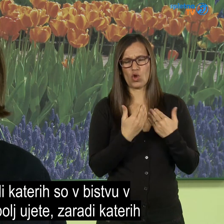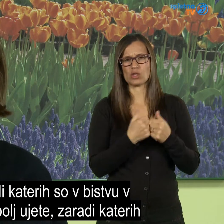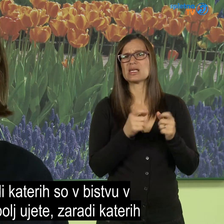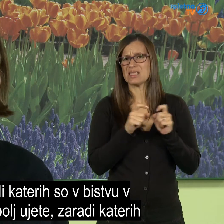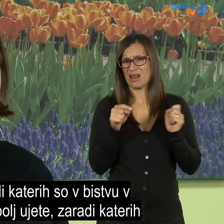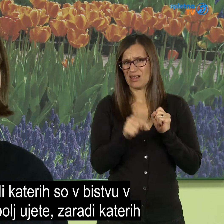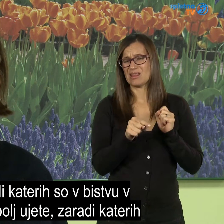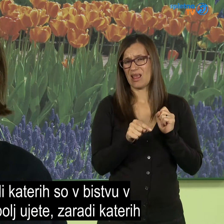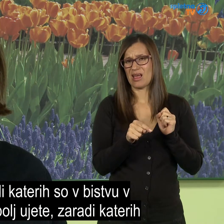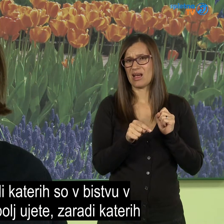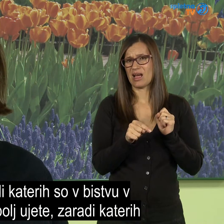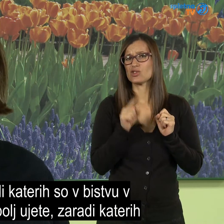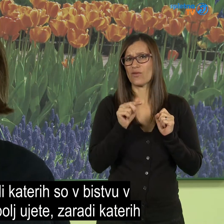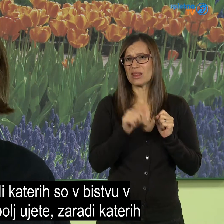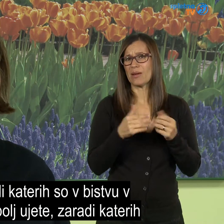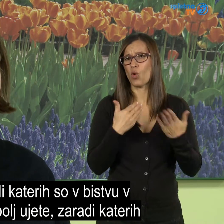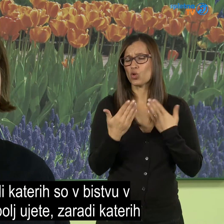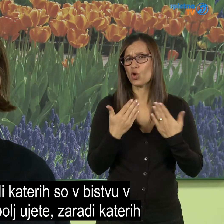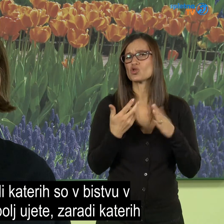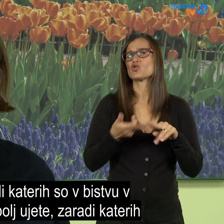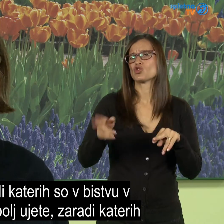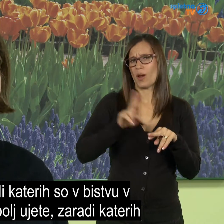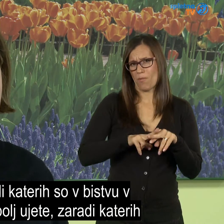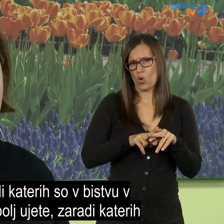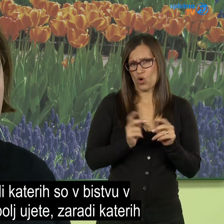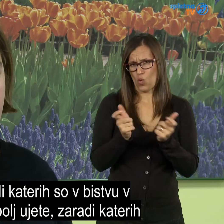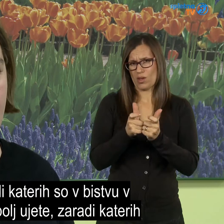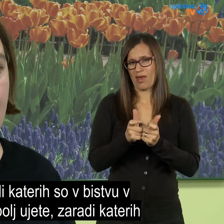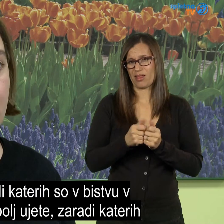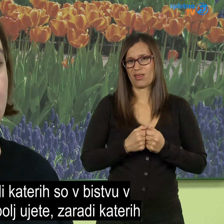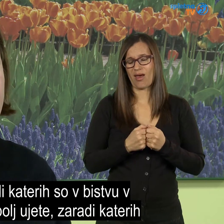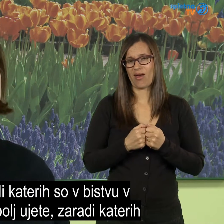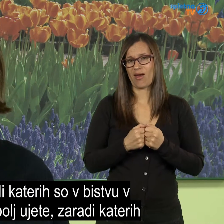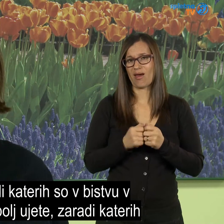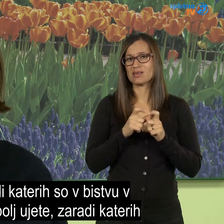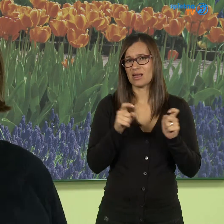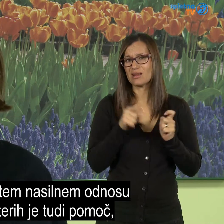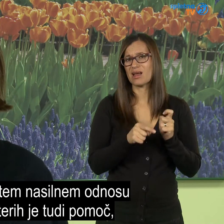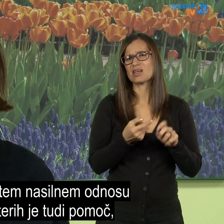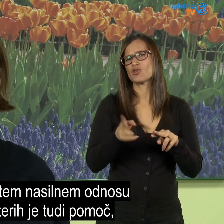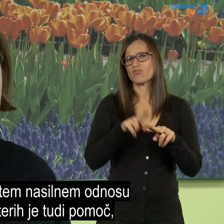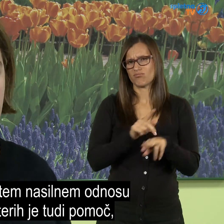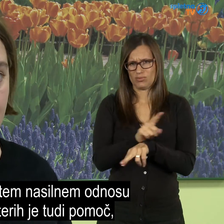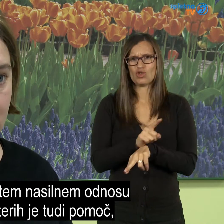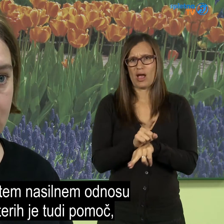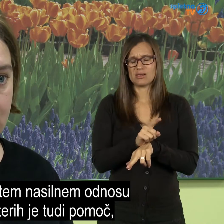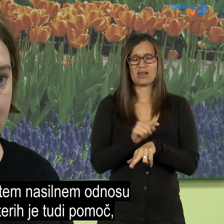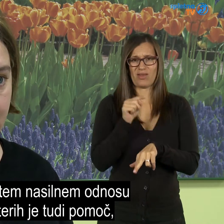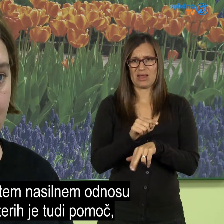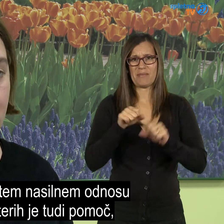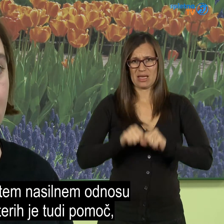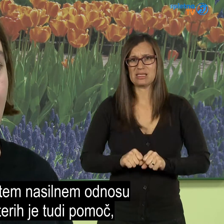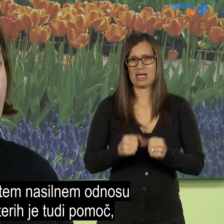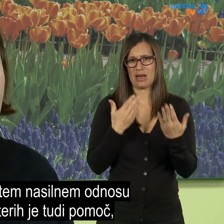zaradi katerih so v bistvu v tem odnosu še bolj ujete, zaradi katerih so dalj časa v tem